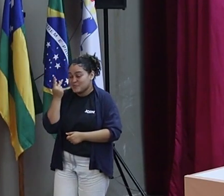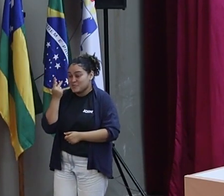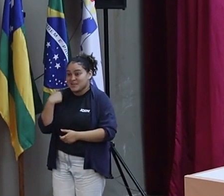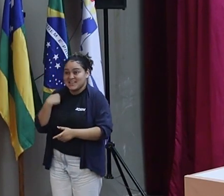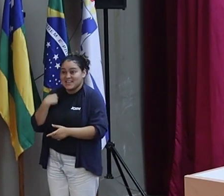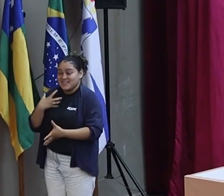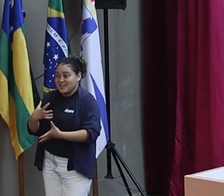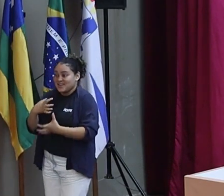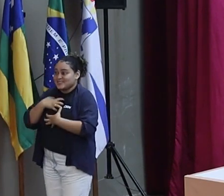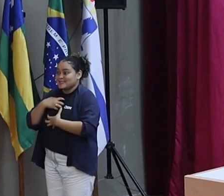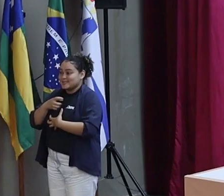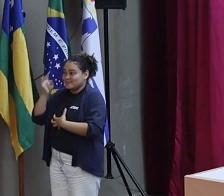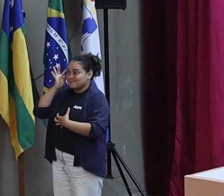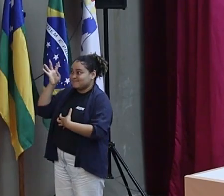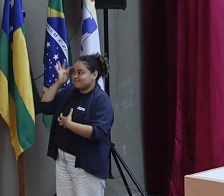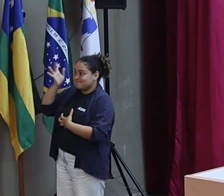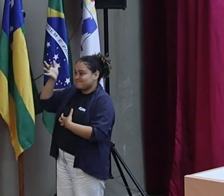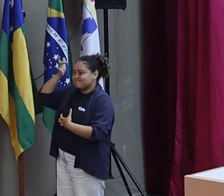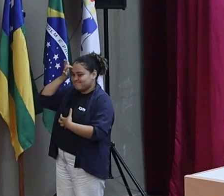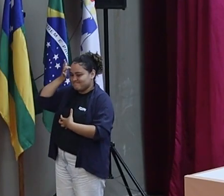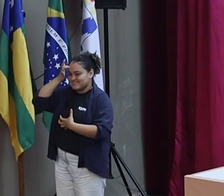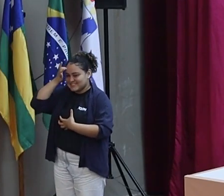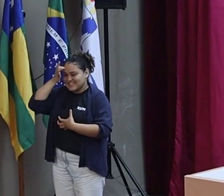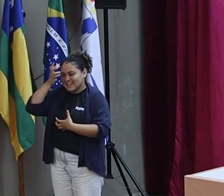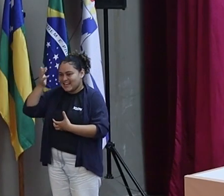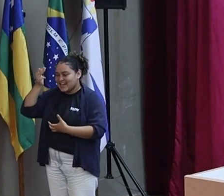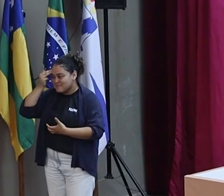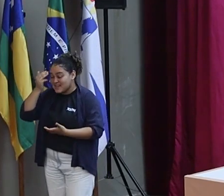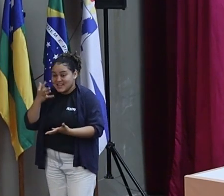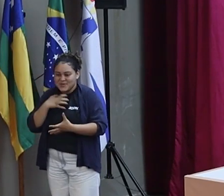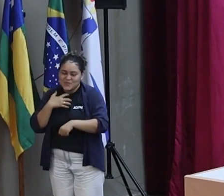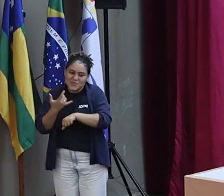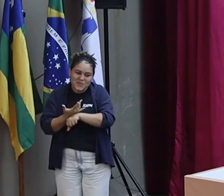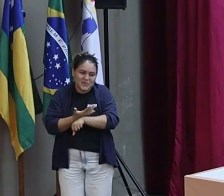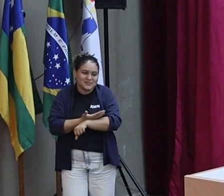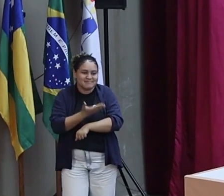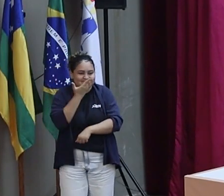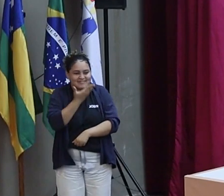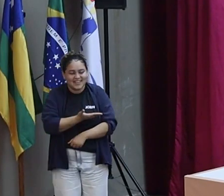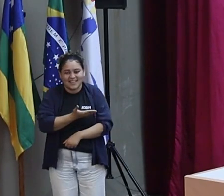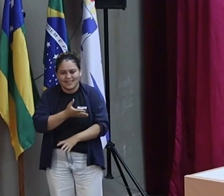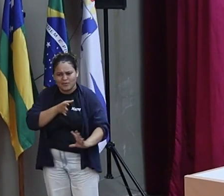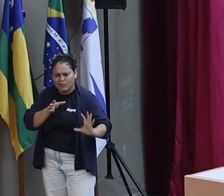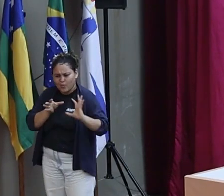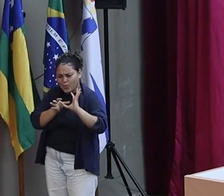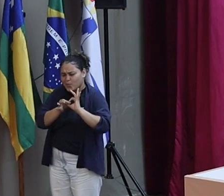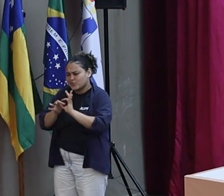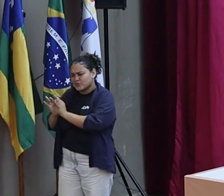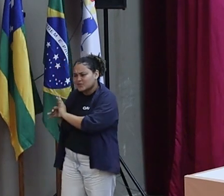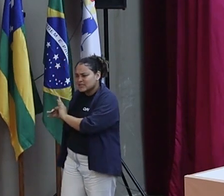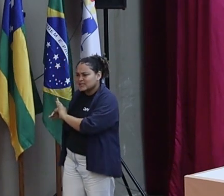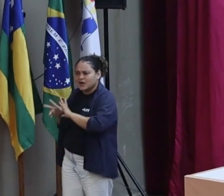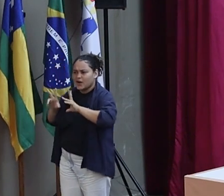de memória, né, muito importante rememorar. Fiquei muito emocionado, professora Marilda, quando a senhora contextualiza a emergência da